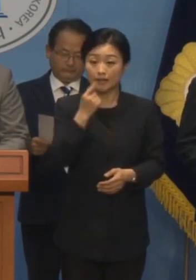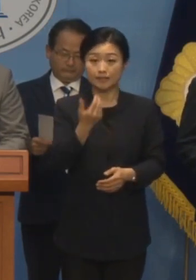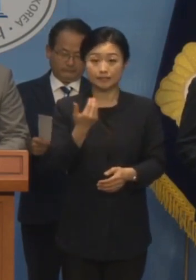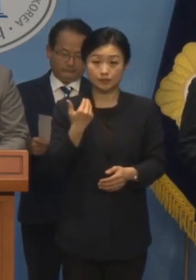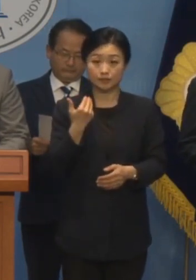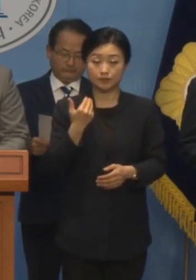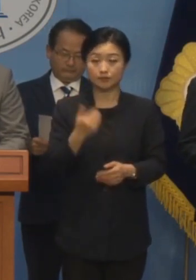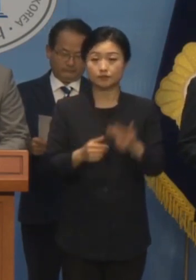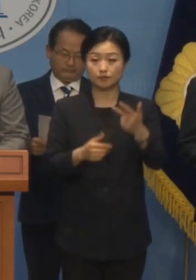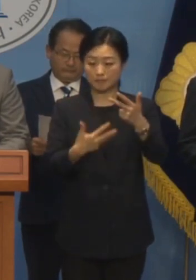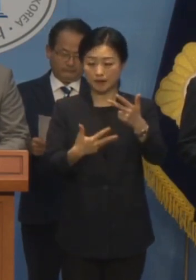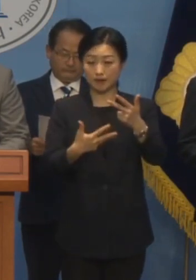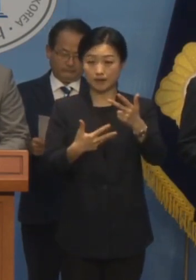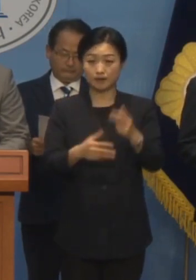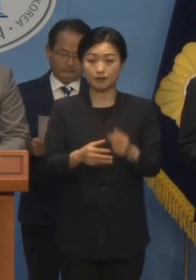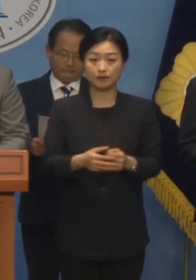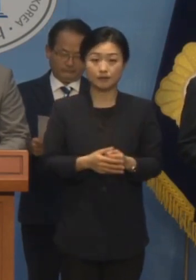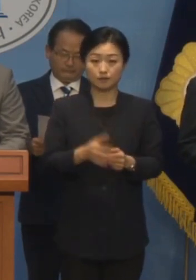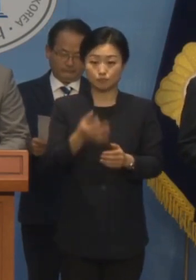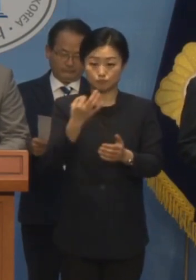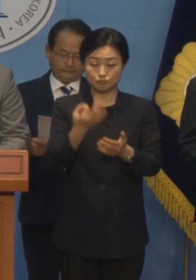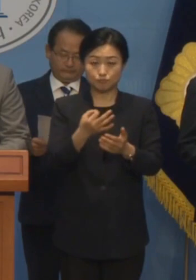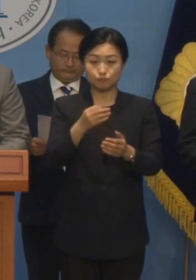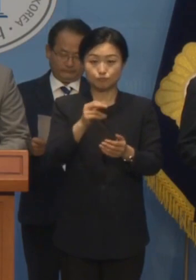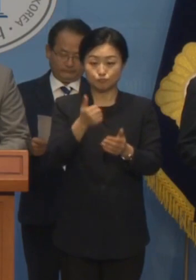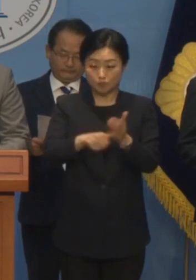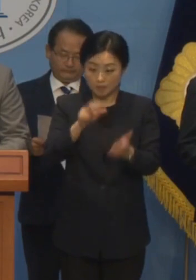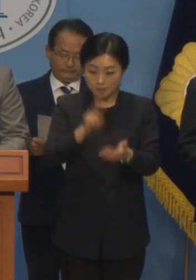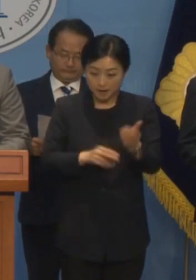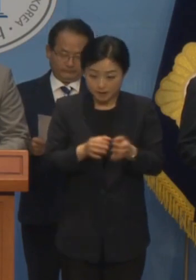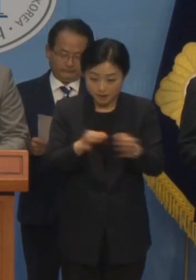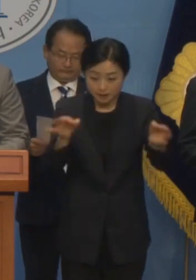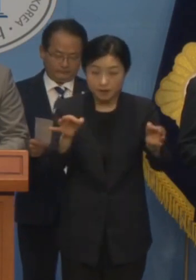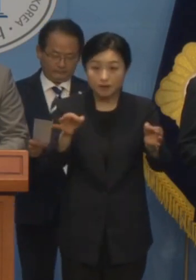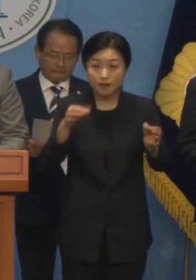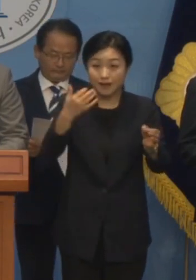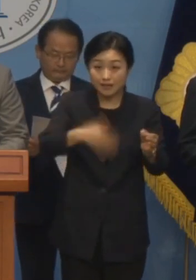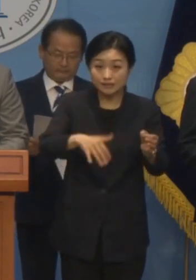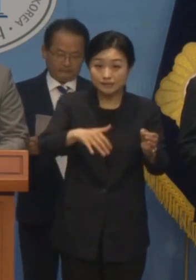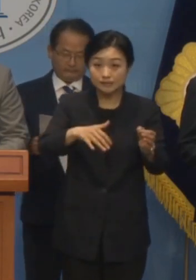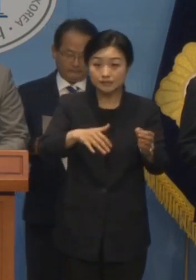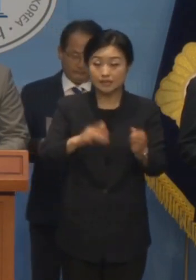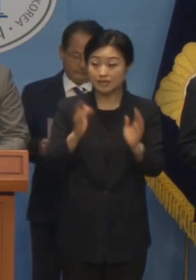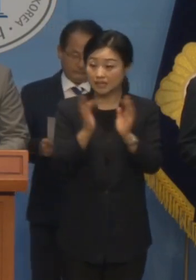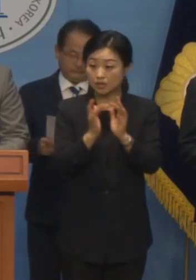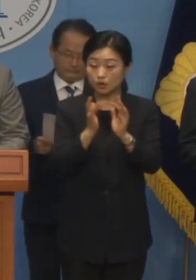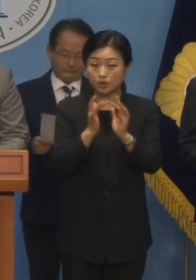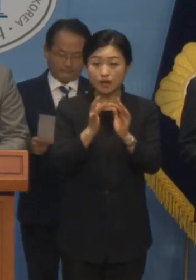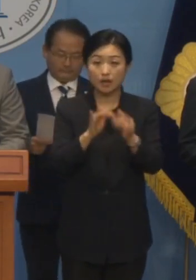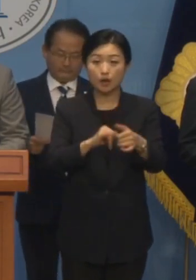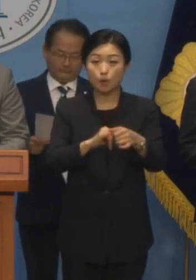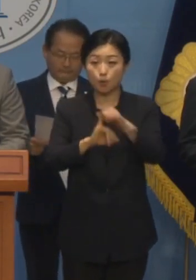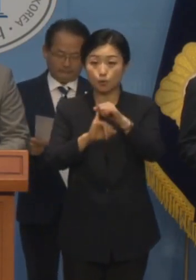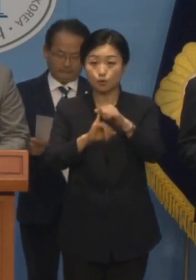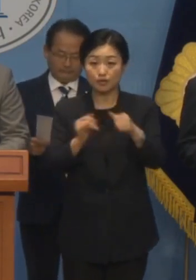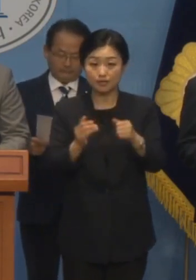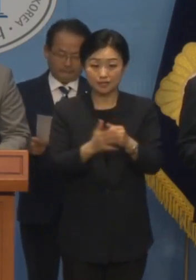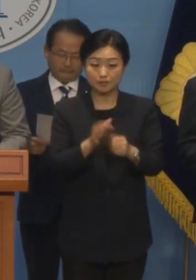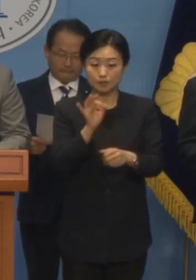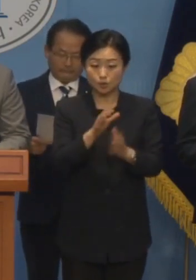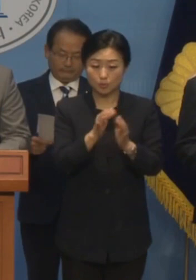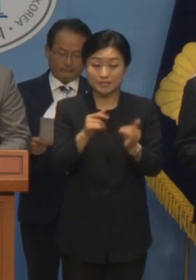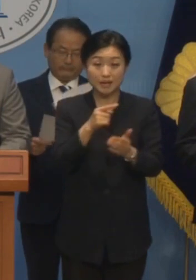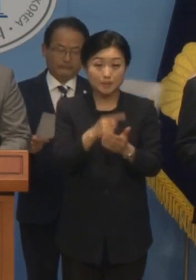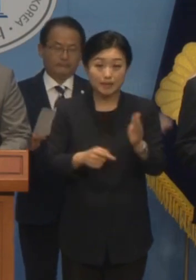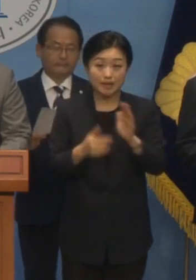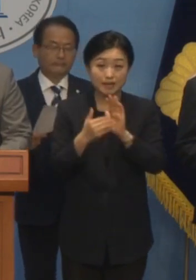8일 정산지연 사태 직후 팀원 측이 발표한 정산 오류라는 입장만 보고 소비자 피해 예방을 위해